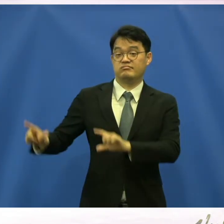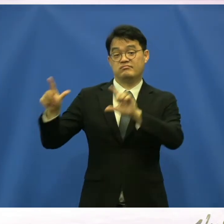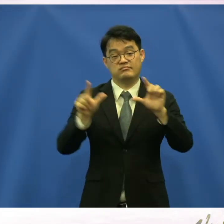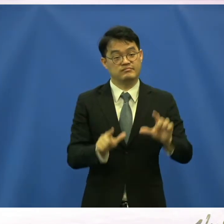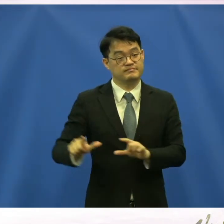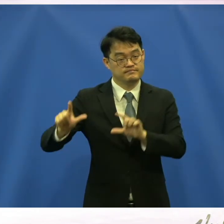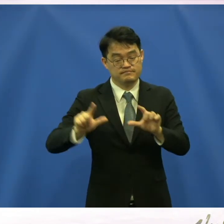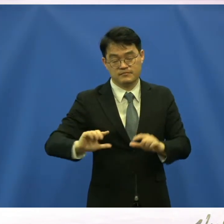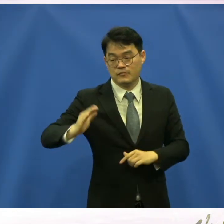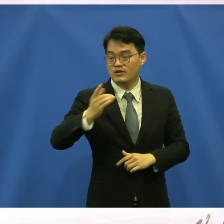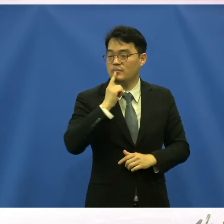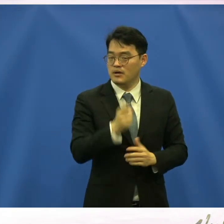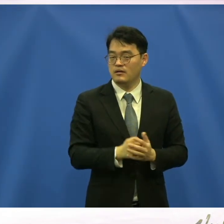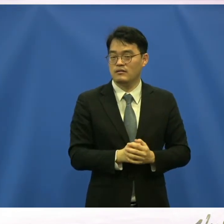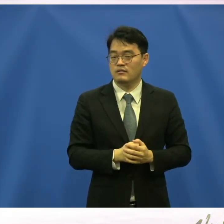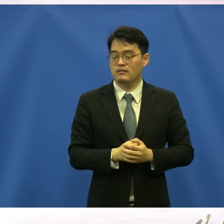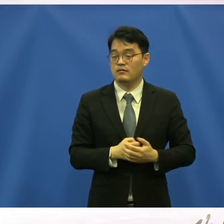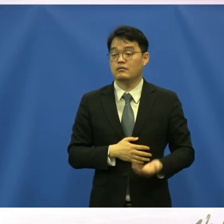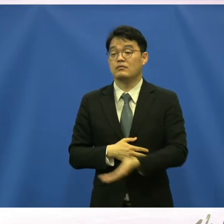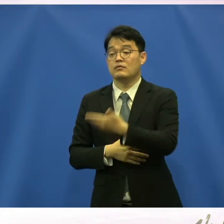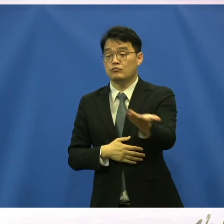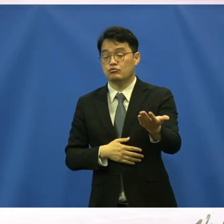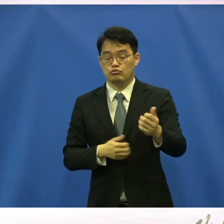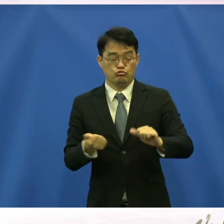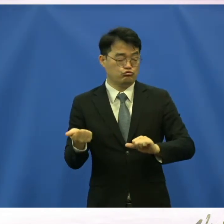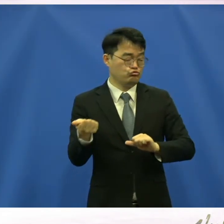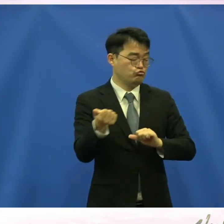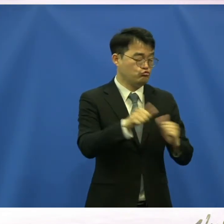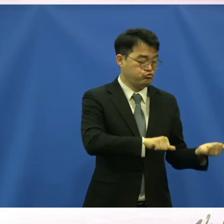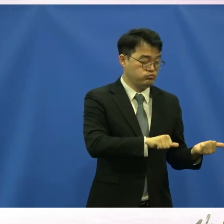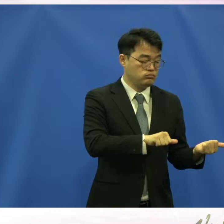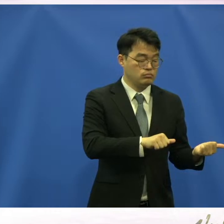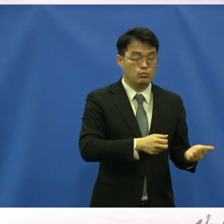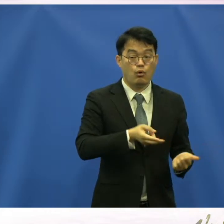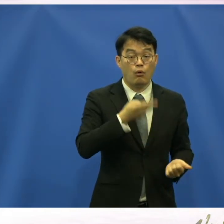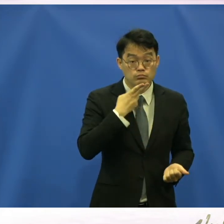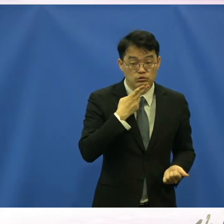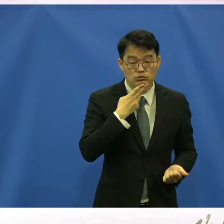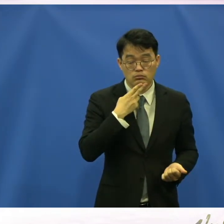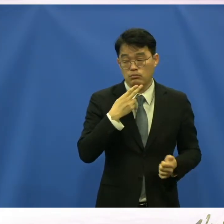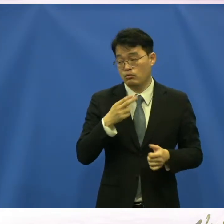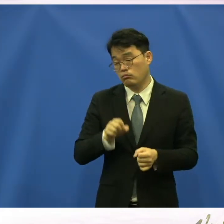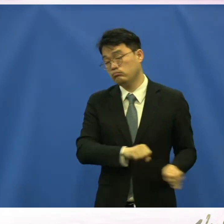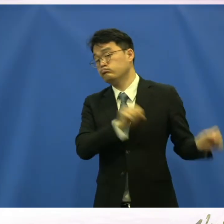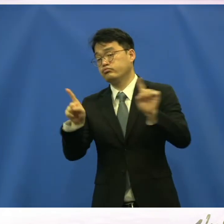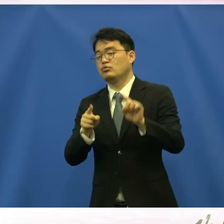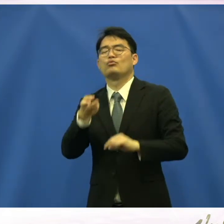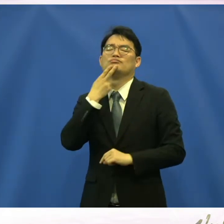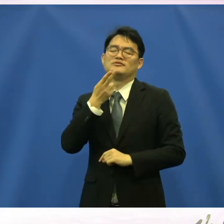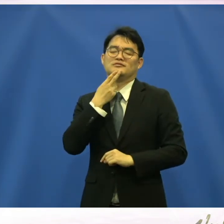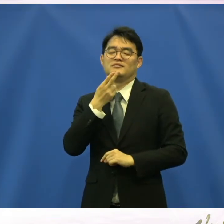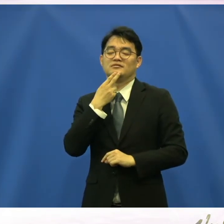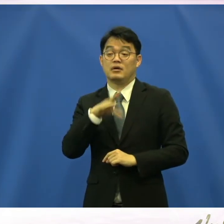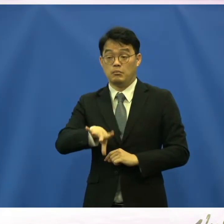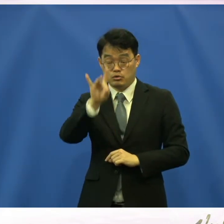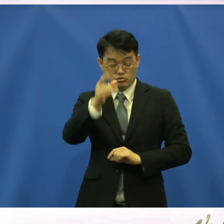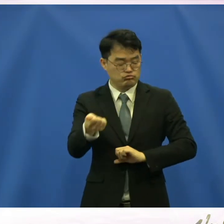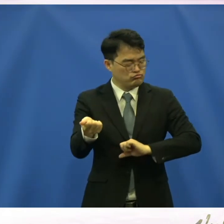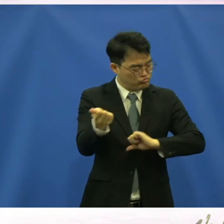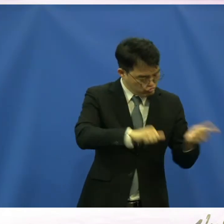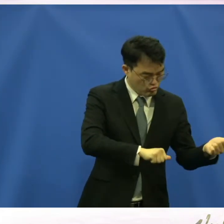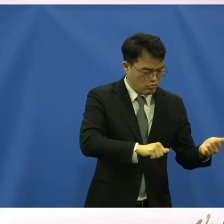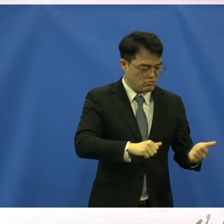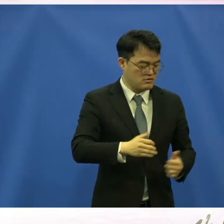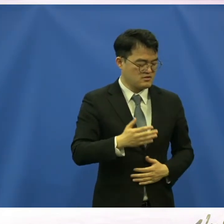거지. 그러니까 이게 복음이라. 그리스도가 우리에게 보여주는 확실한 복음은 그리스도가 죽으시고 부활하신